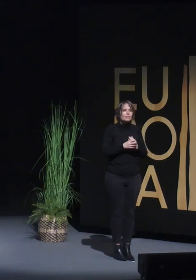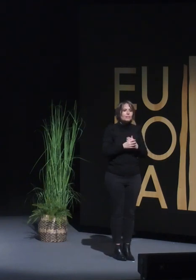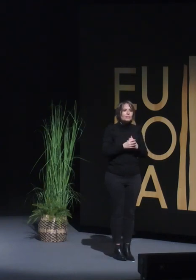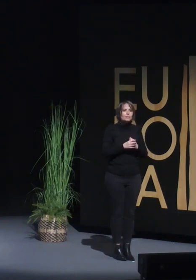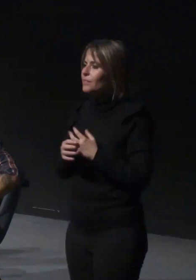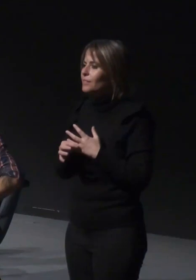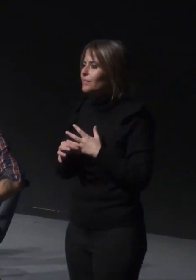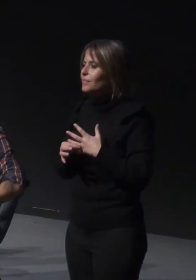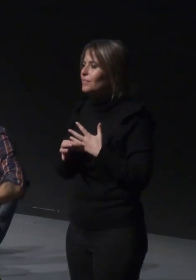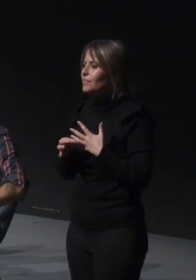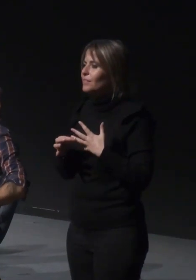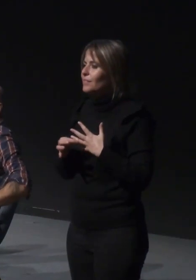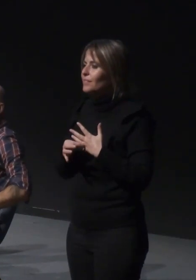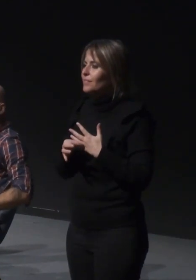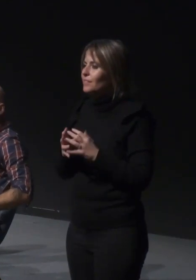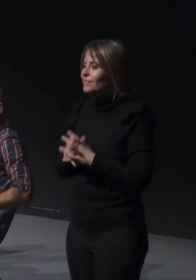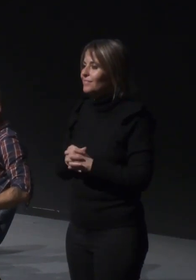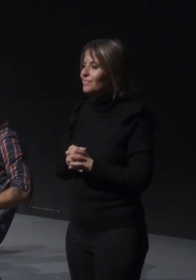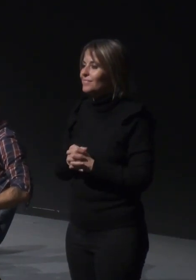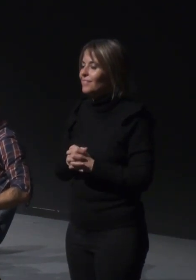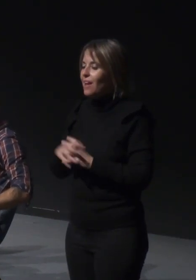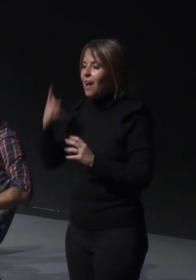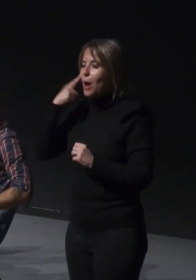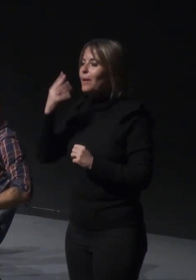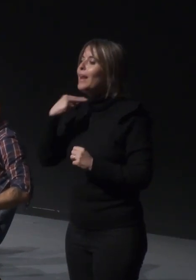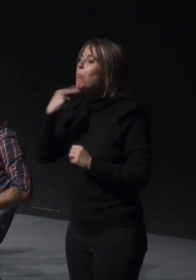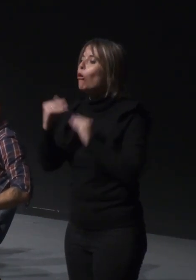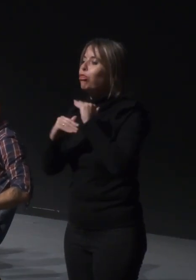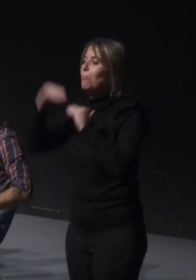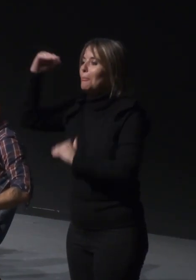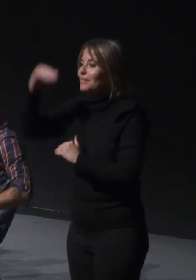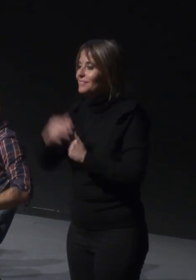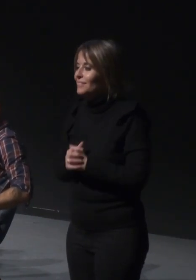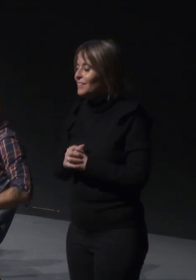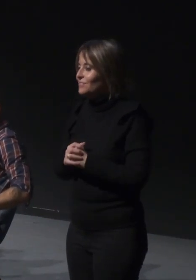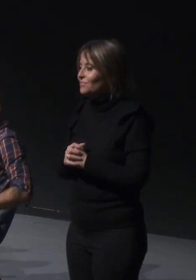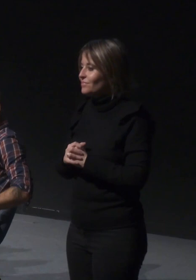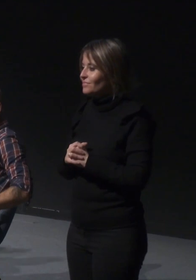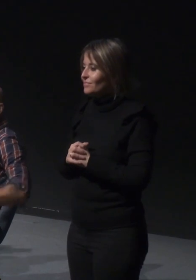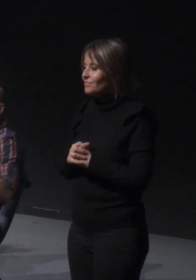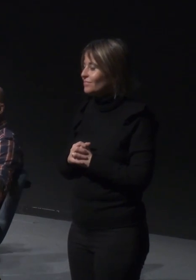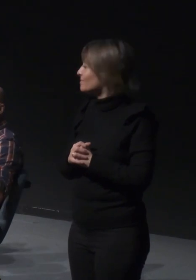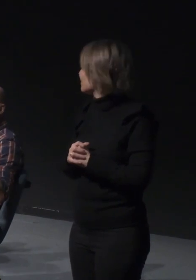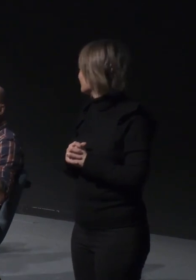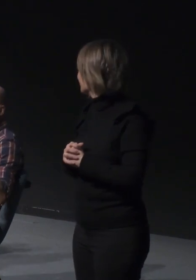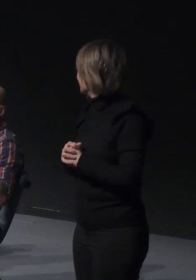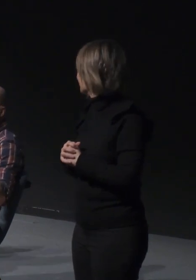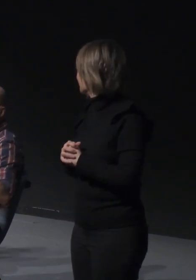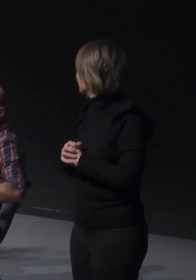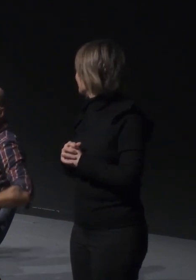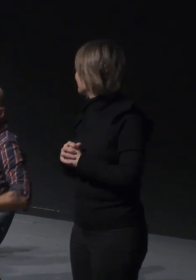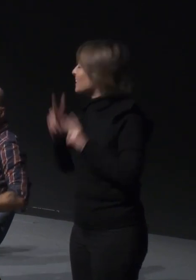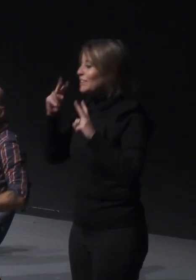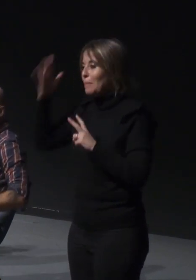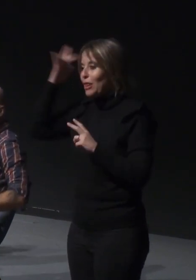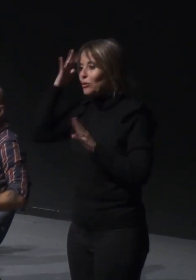Ahí. A ver, que te van a magnificar la voz. Que llega el amplificador, que llega el amplifier. Pero si vas a hablar de adolescencia, tienes que cantar